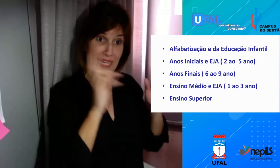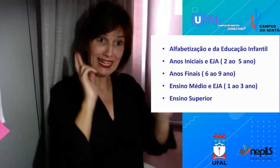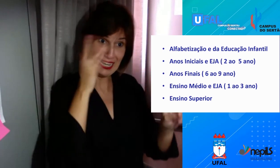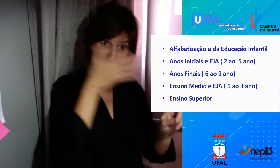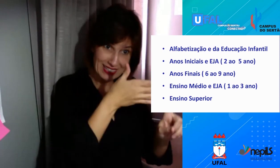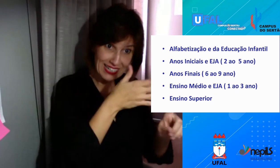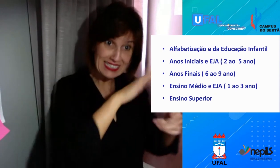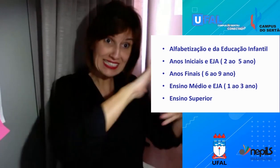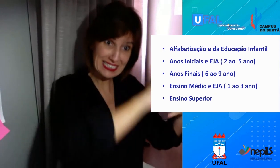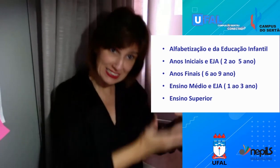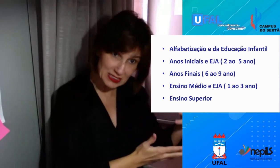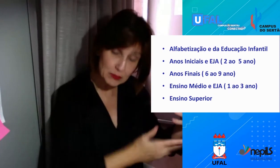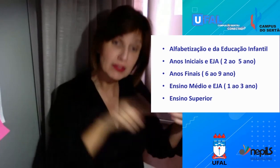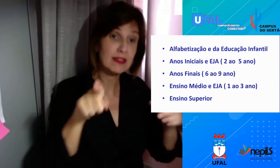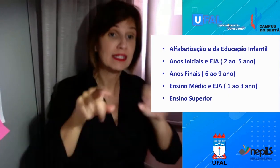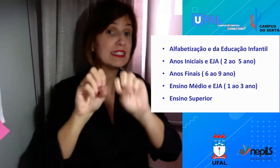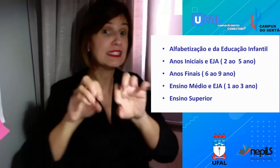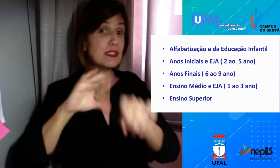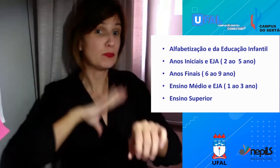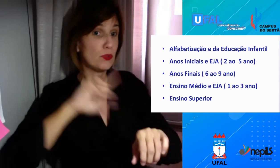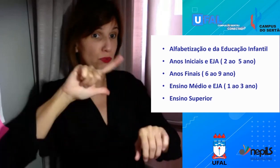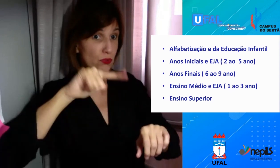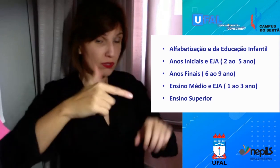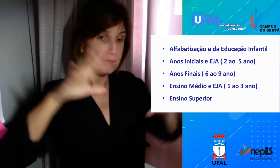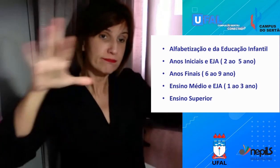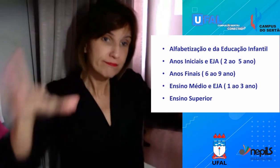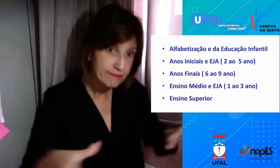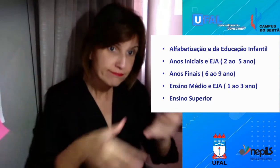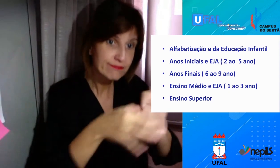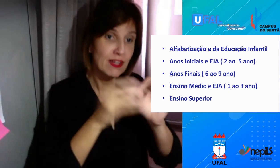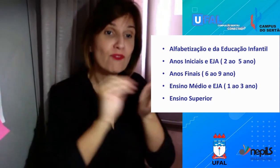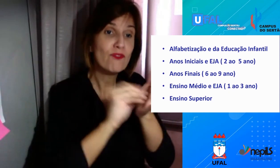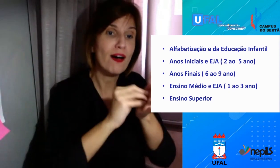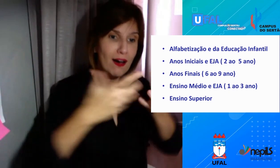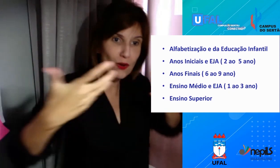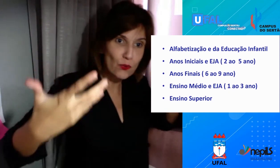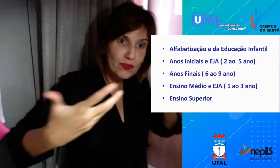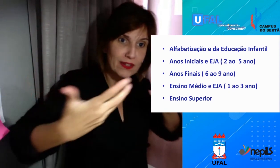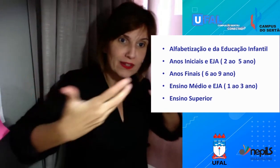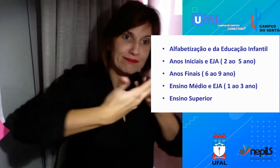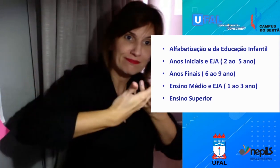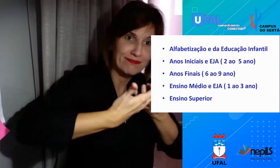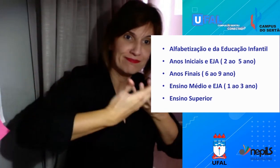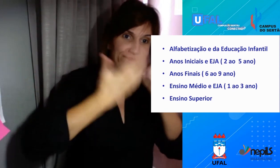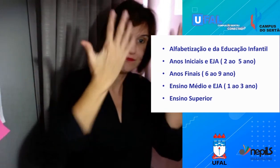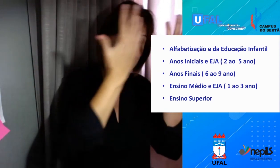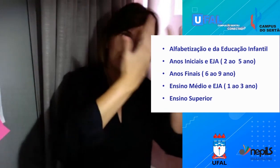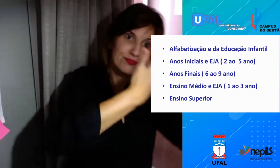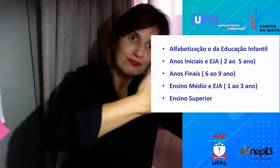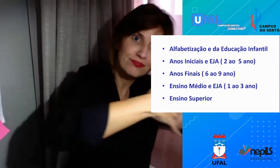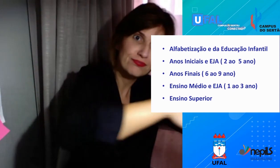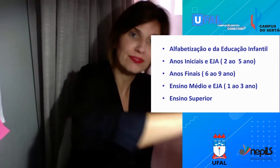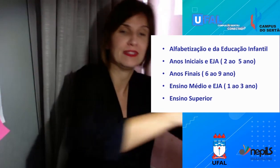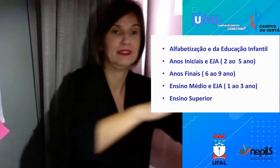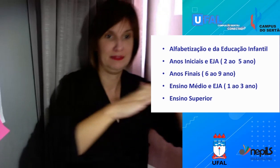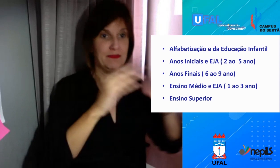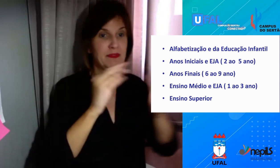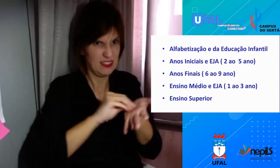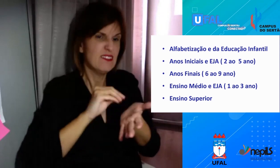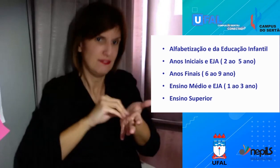tem pensado e tem se debruçado nessas referências para ensino de língua de sinais. E aí, depois que as